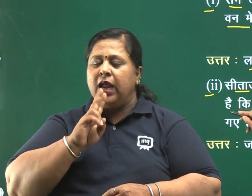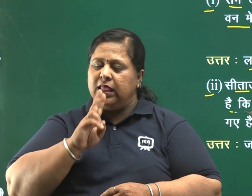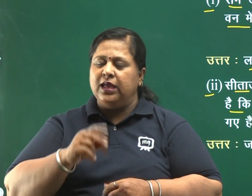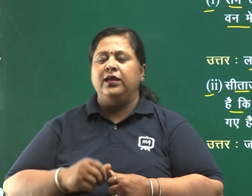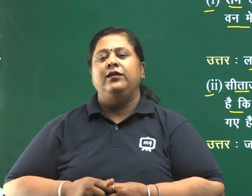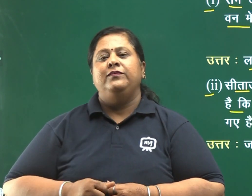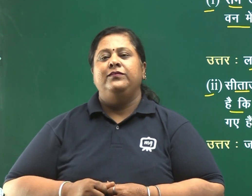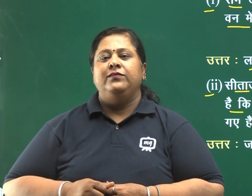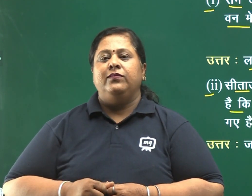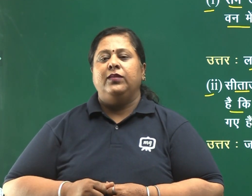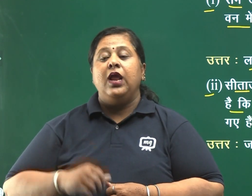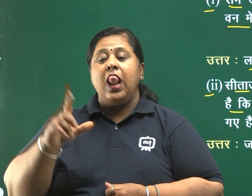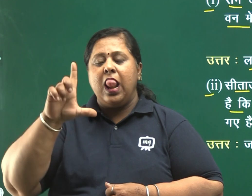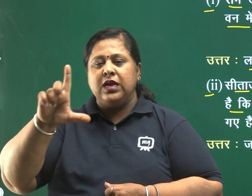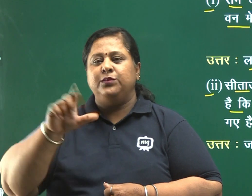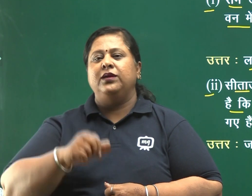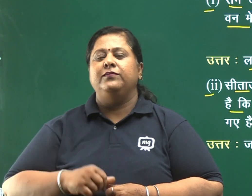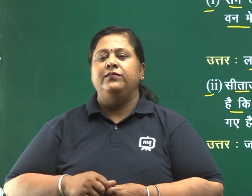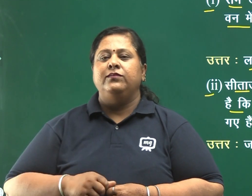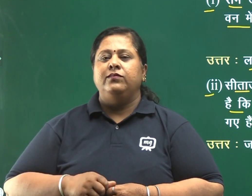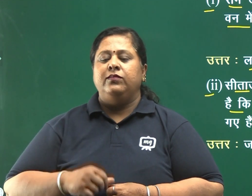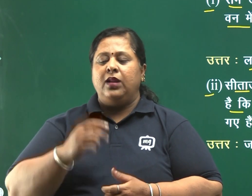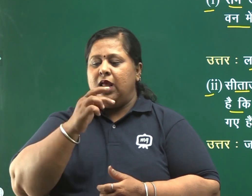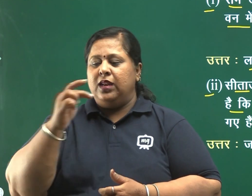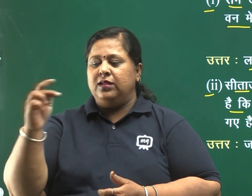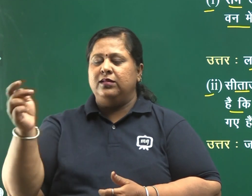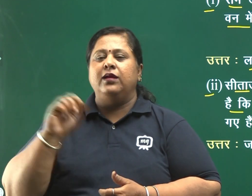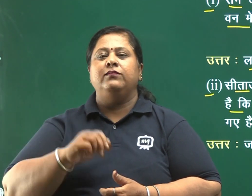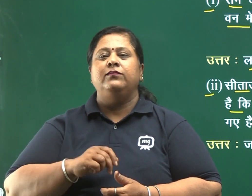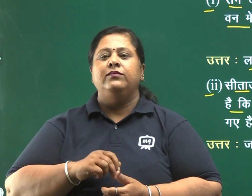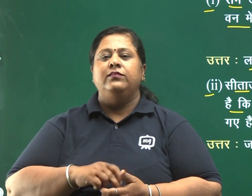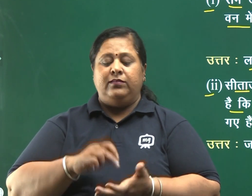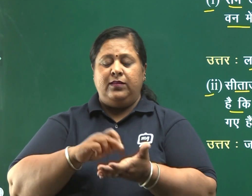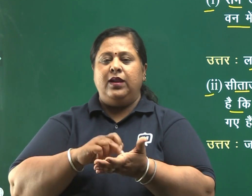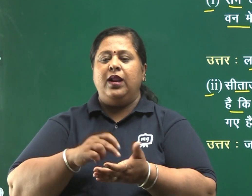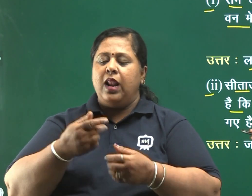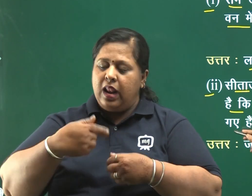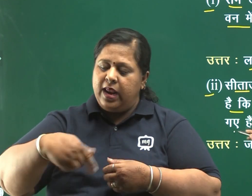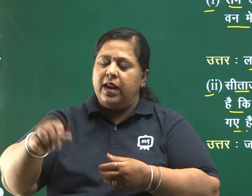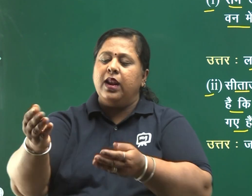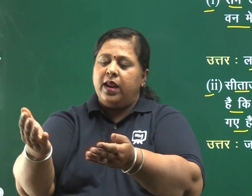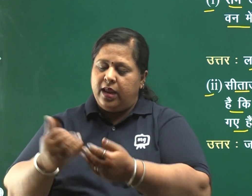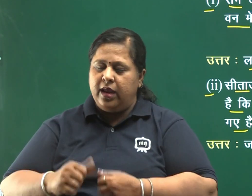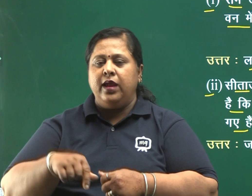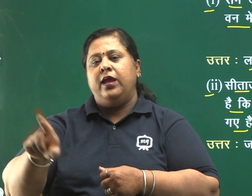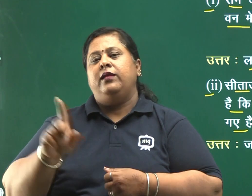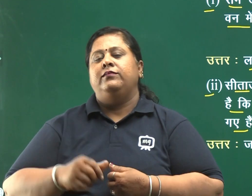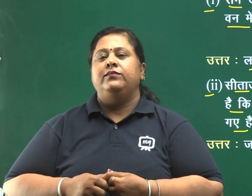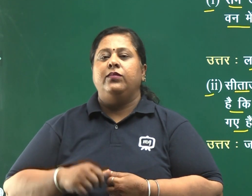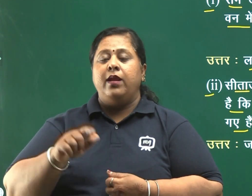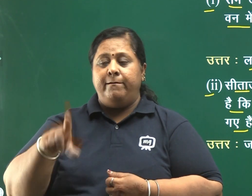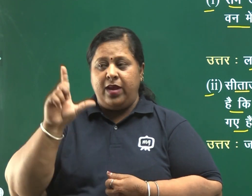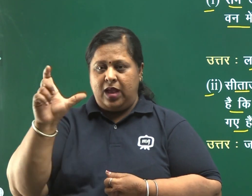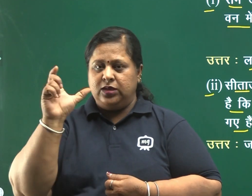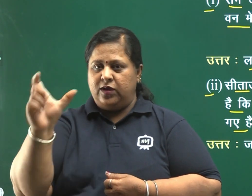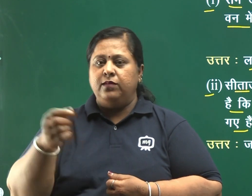कहती है कि लक्ष्मण रिक्त स्थान लेने गए हैं। पहला